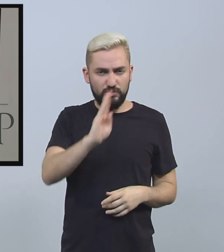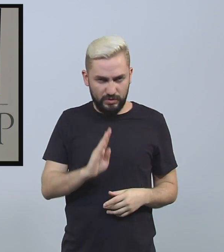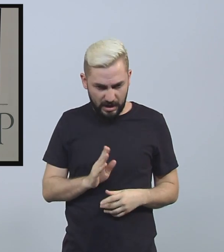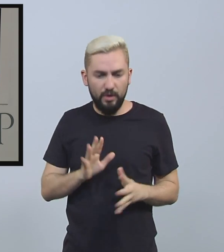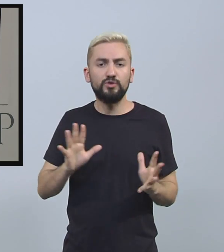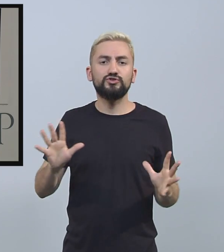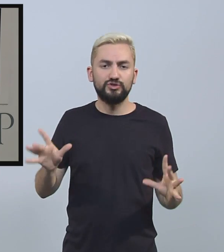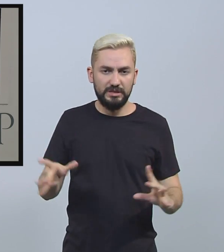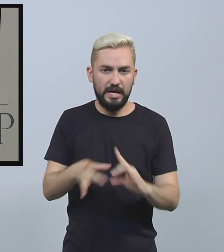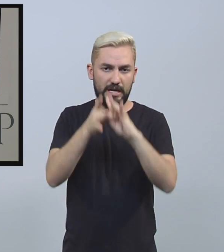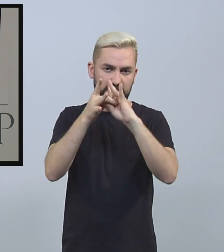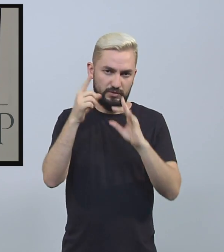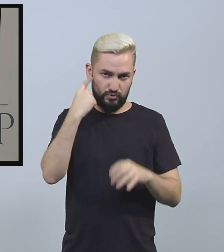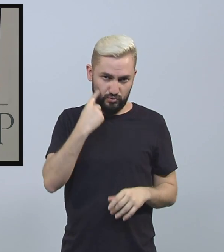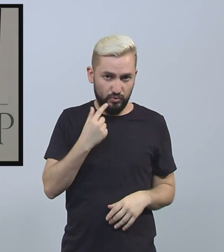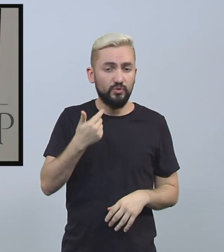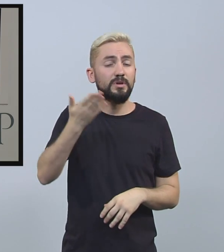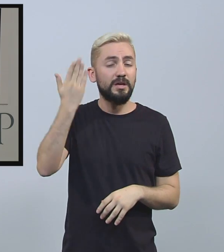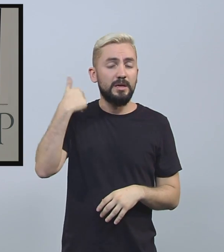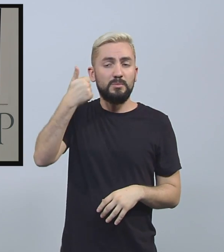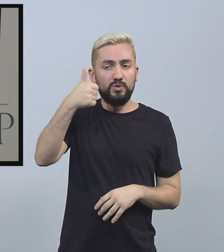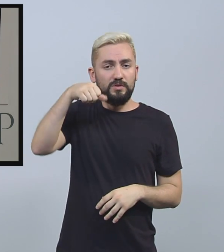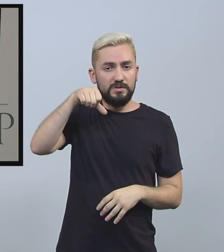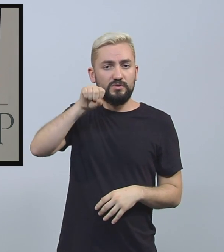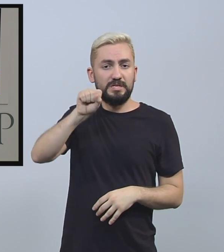1987 e em setembro de